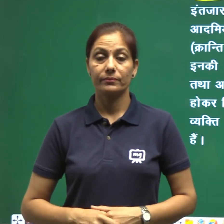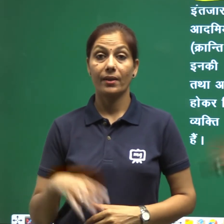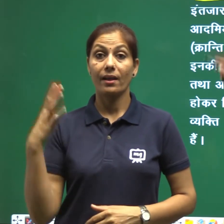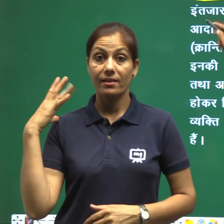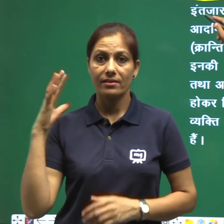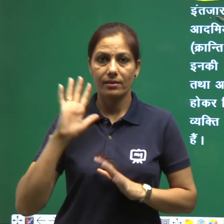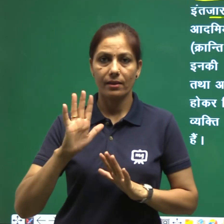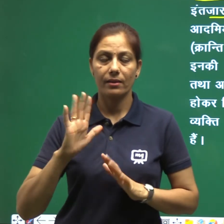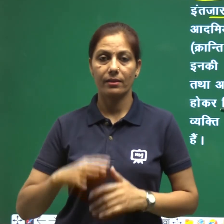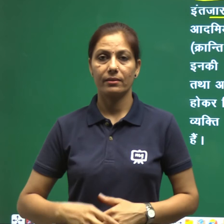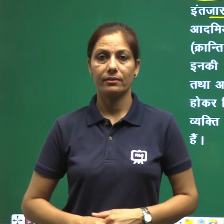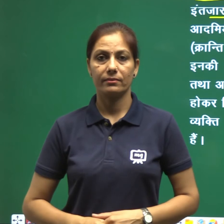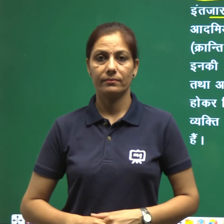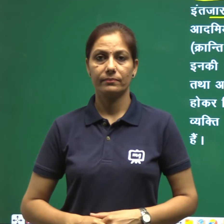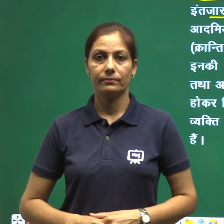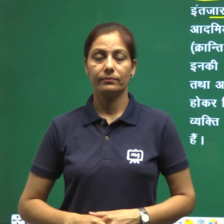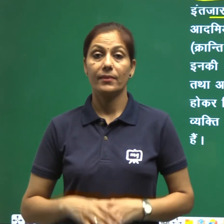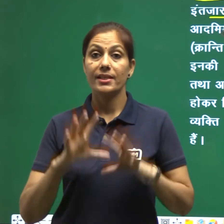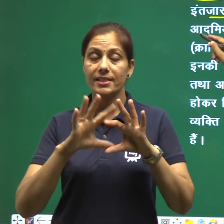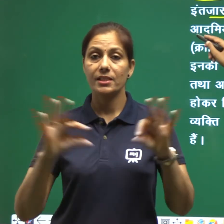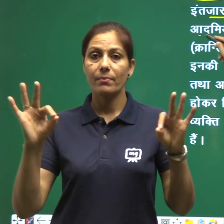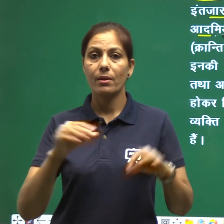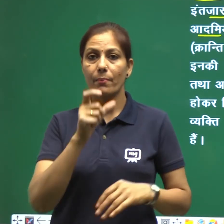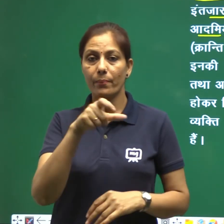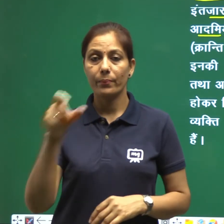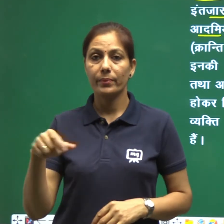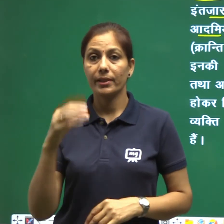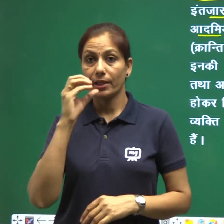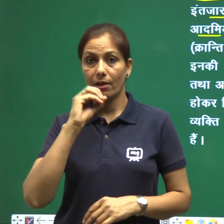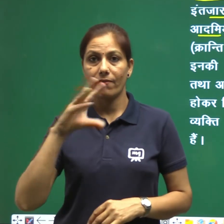इंतजार है कि इन आम आदमियों के स्वर में